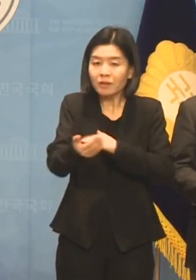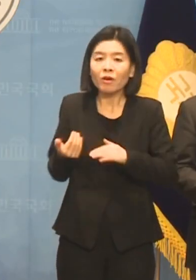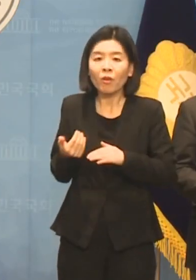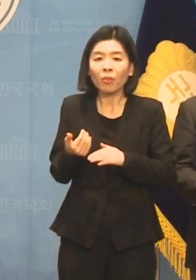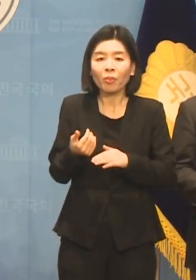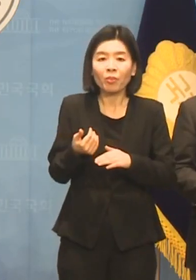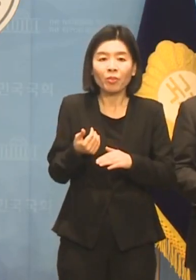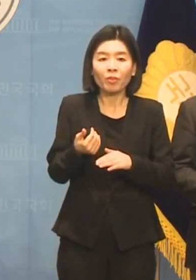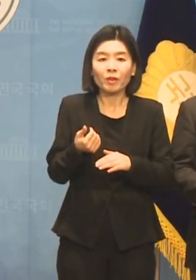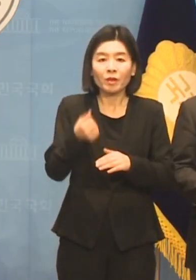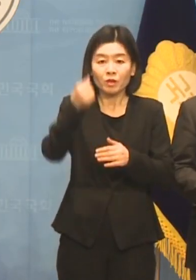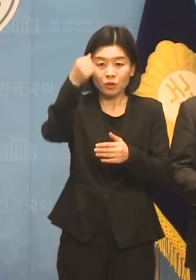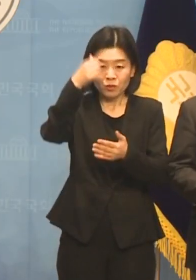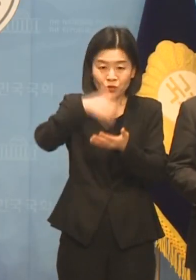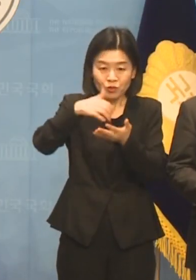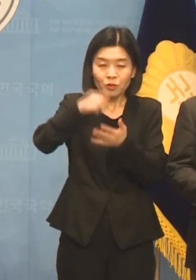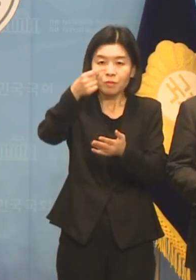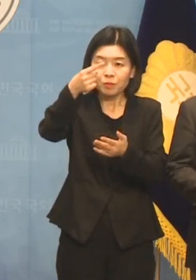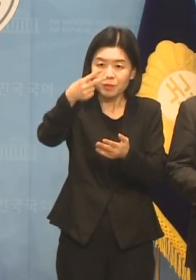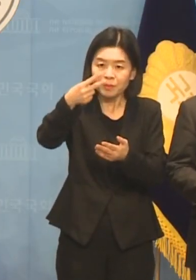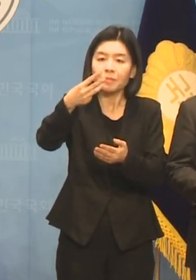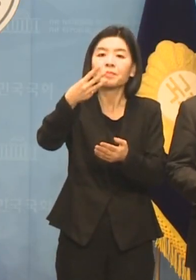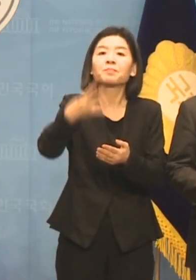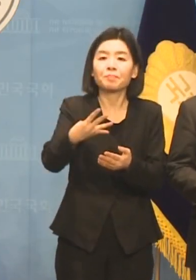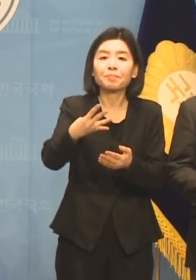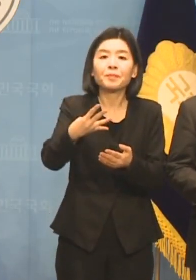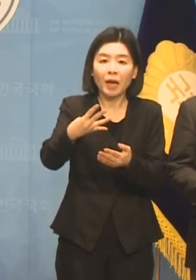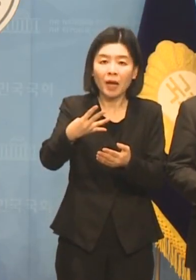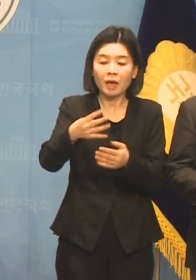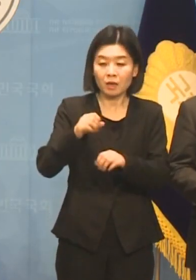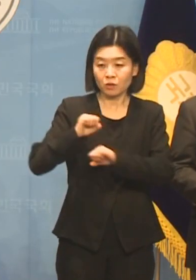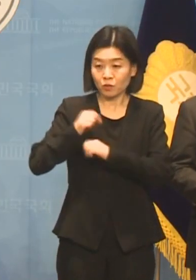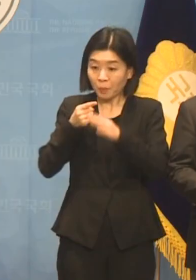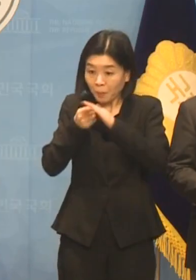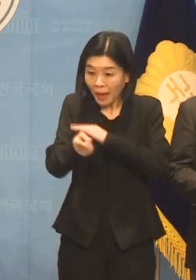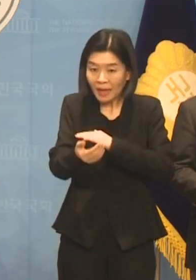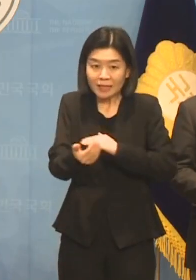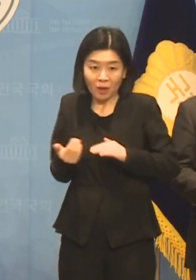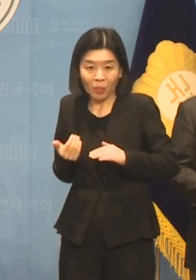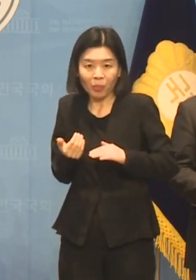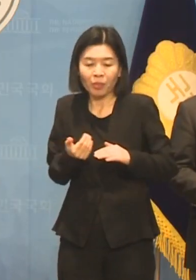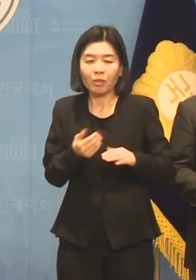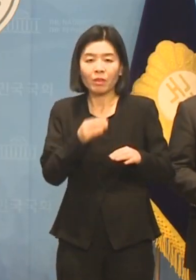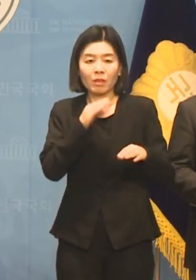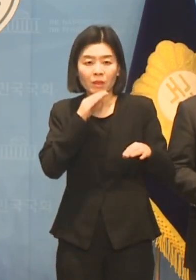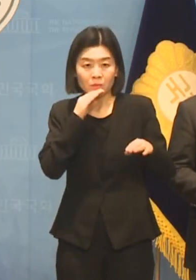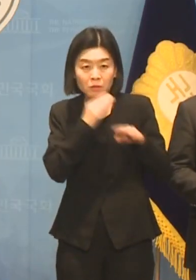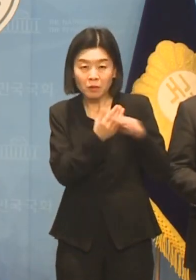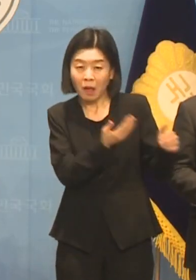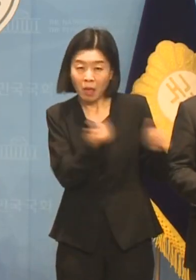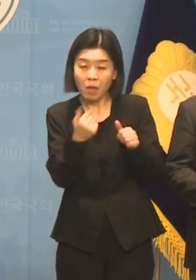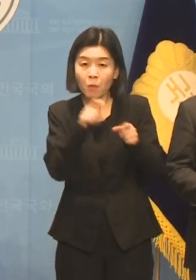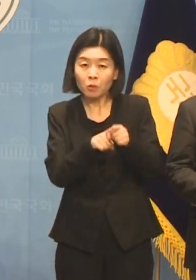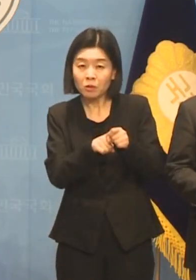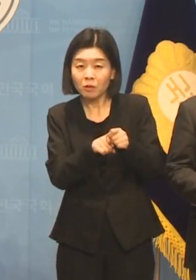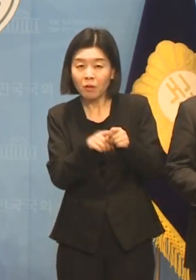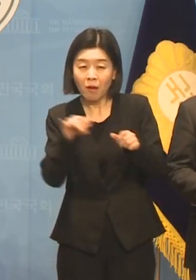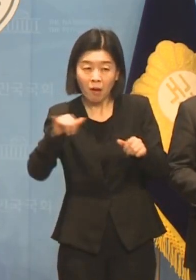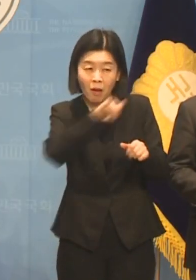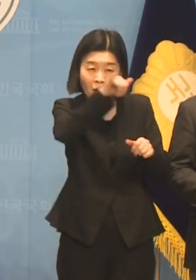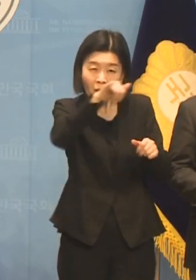4차례 실시되었고 계엄 실행을 앞두고 그 도발의 강도를 점차적으로